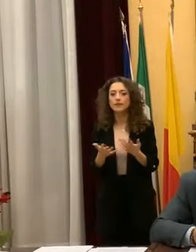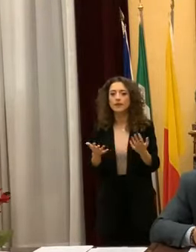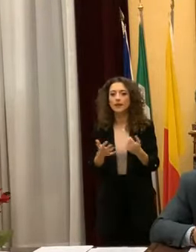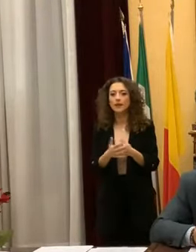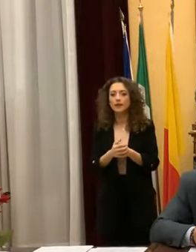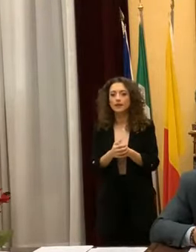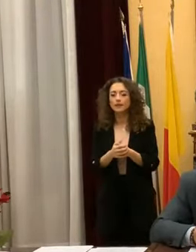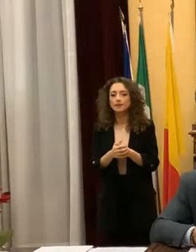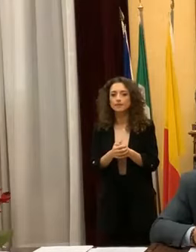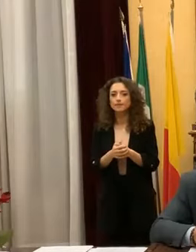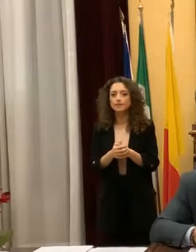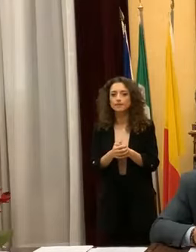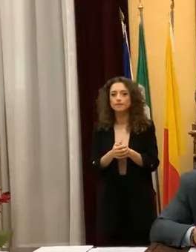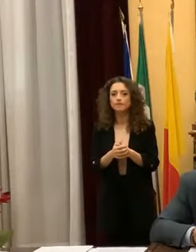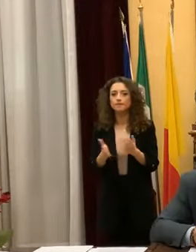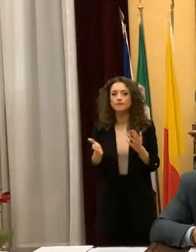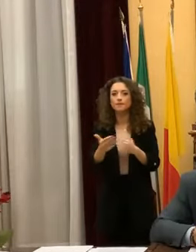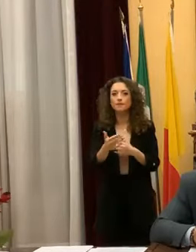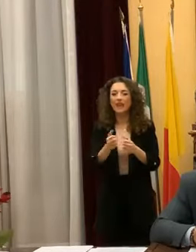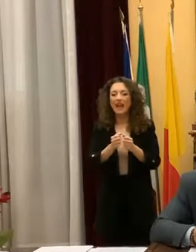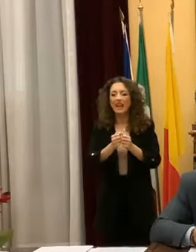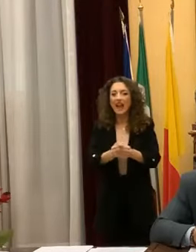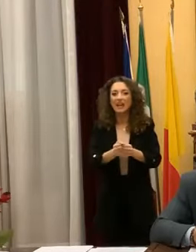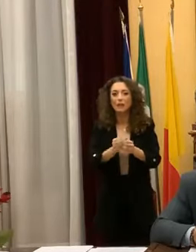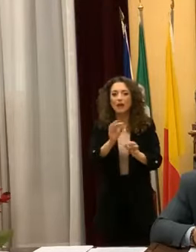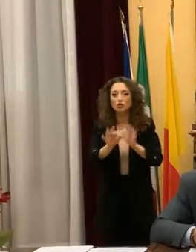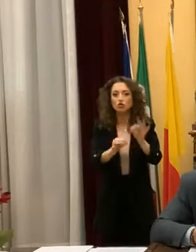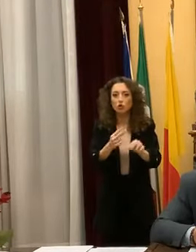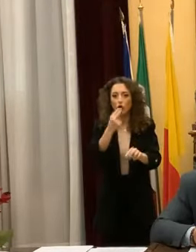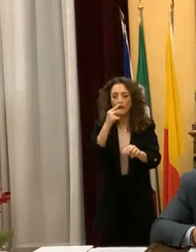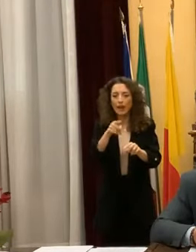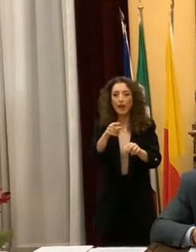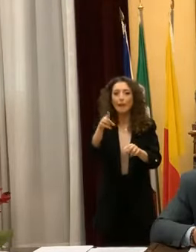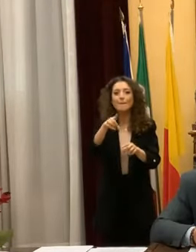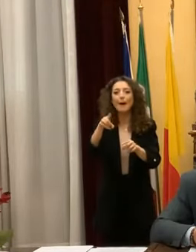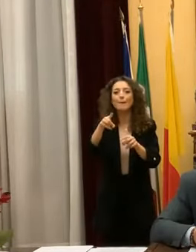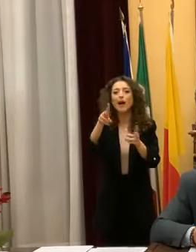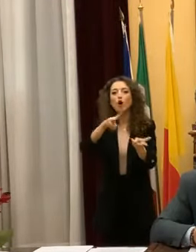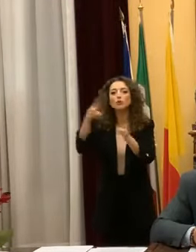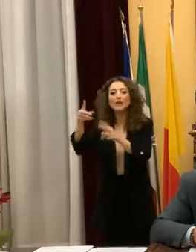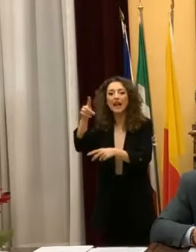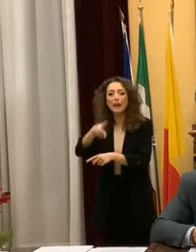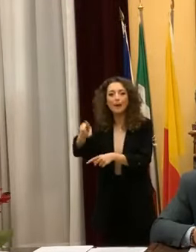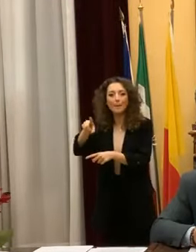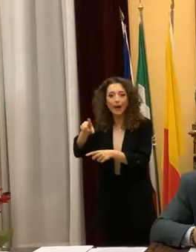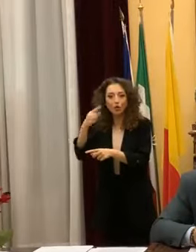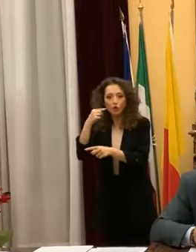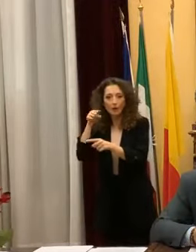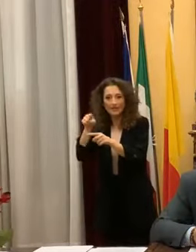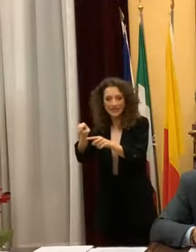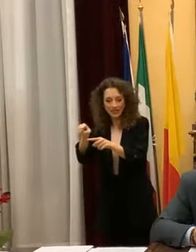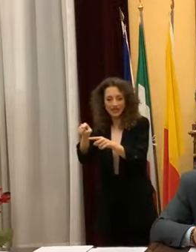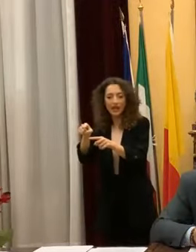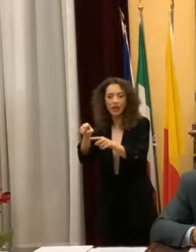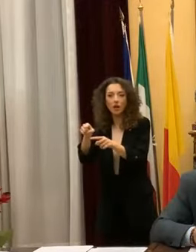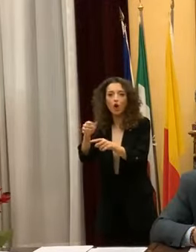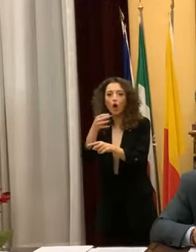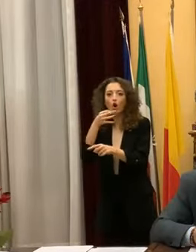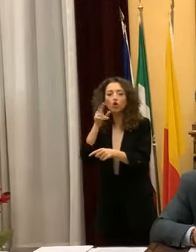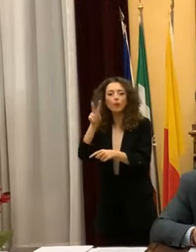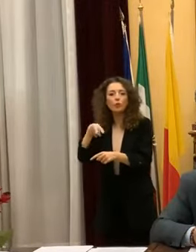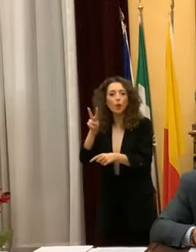presso la rianimazione del Papardo di Messina, ascoltate questo dato, da ottobre